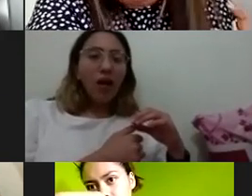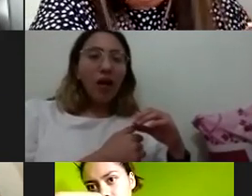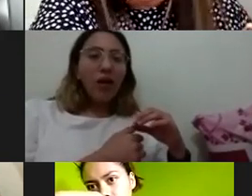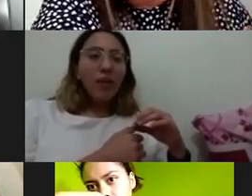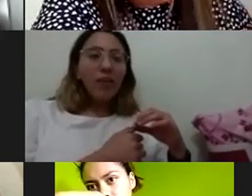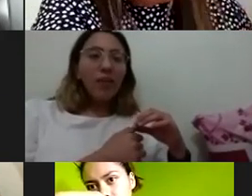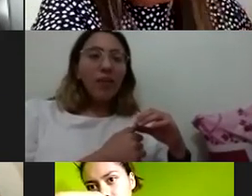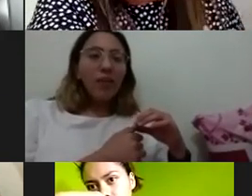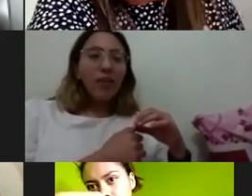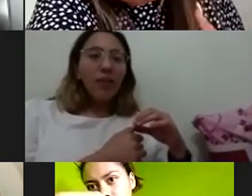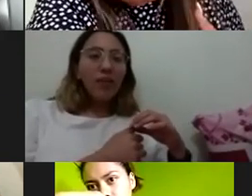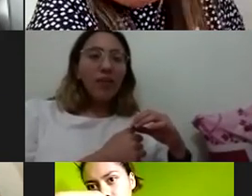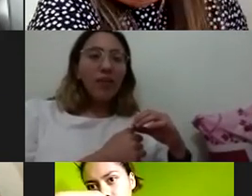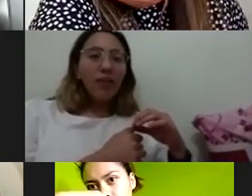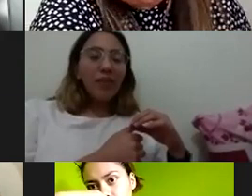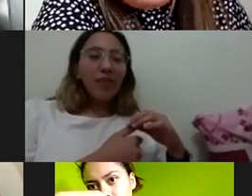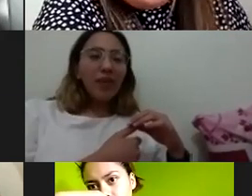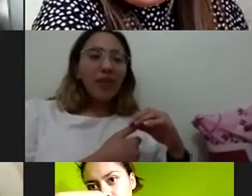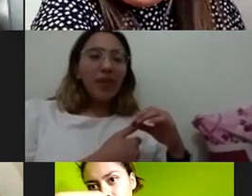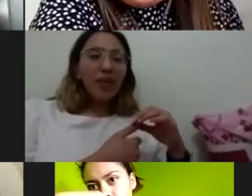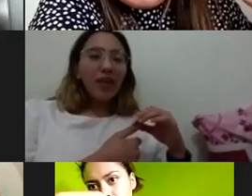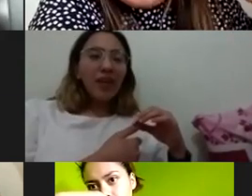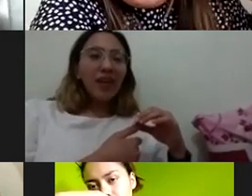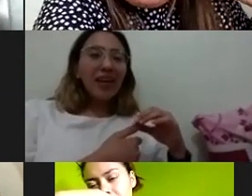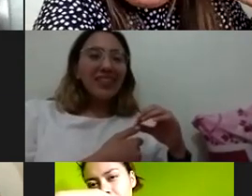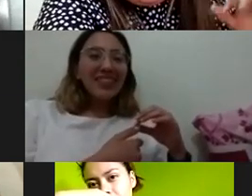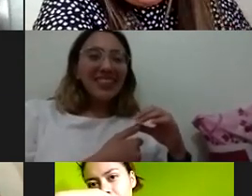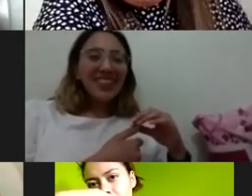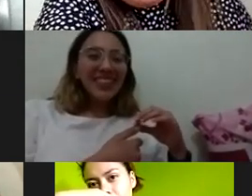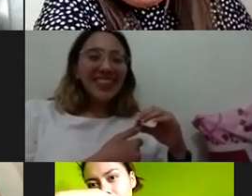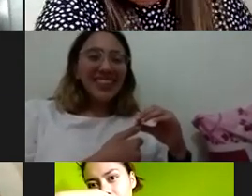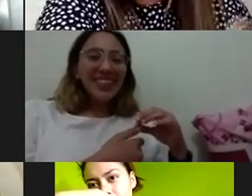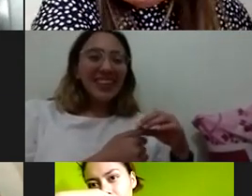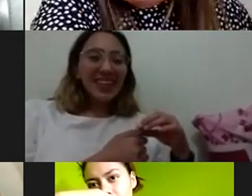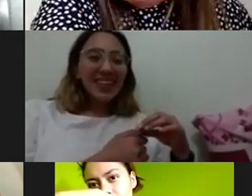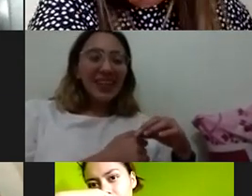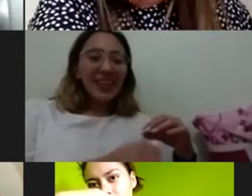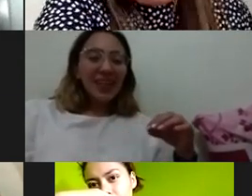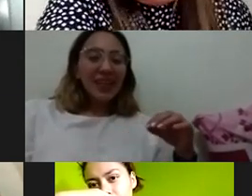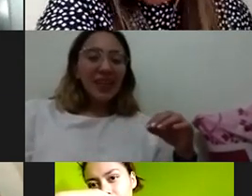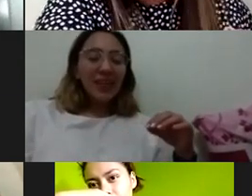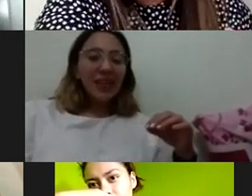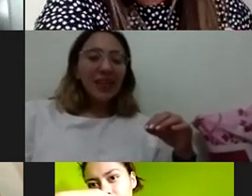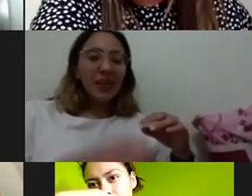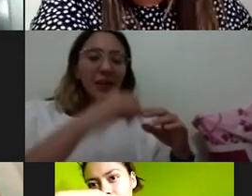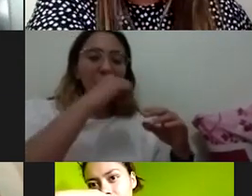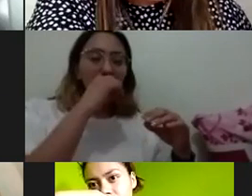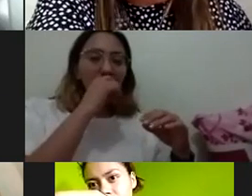aprendida, pero era la lengua de señas española. Yo le dije, no, pues está perfecta, pero la descargaste, no la hiciste, y me estás presentando lengua de